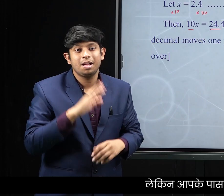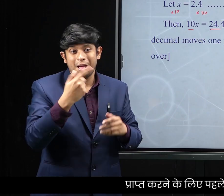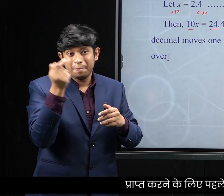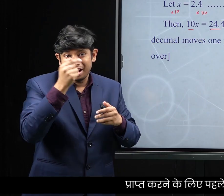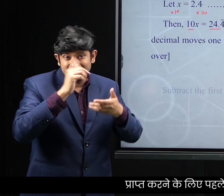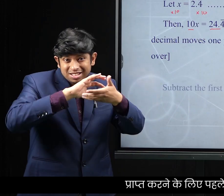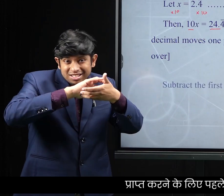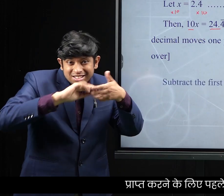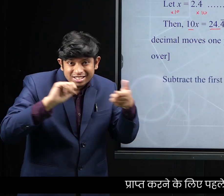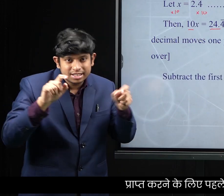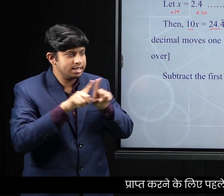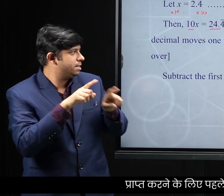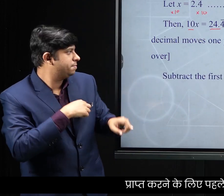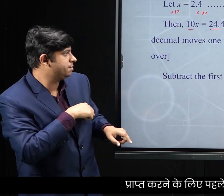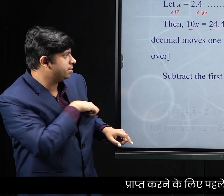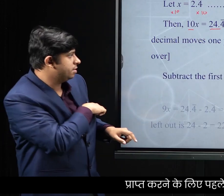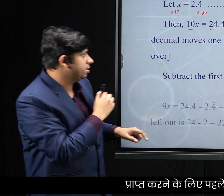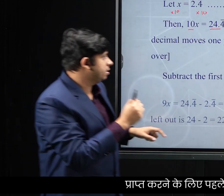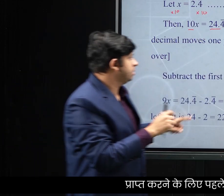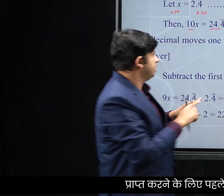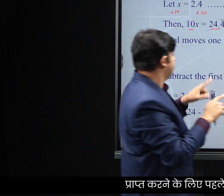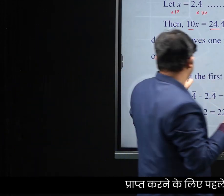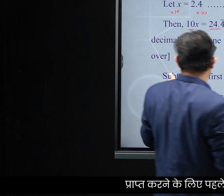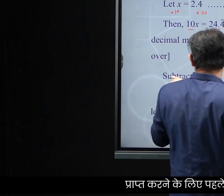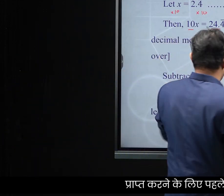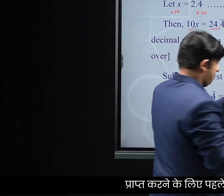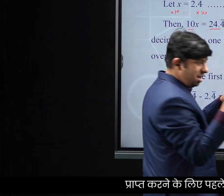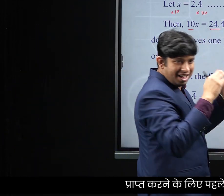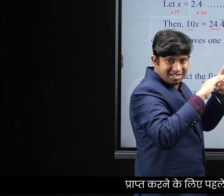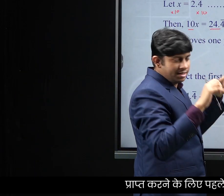प्राप्त करने के लिए पहले समीकरण को दूसरे से घटाएं।